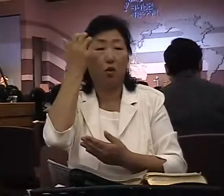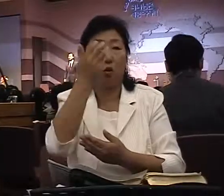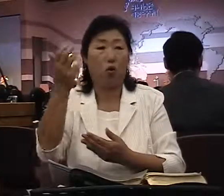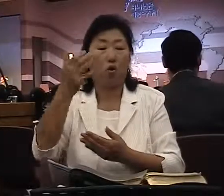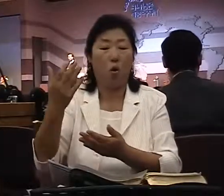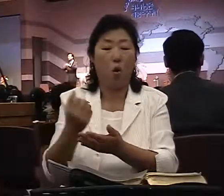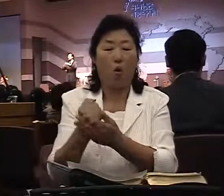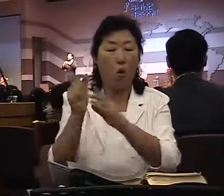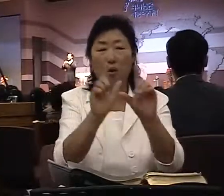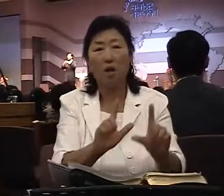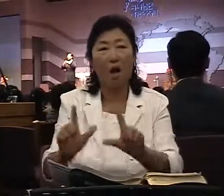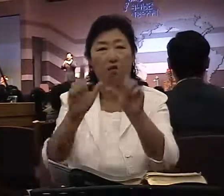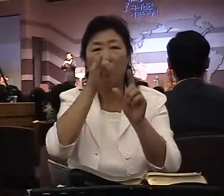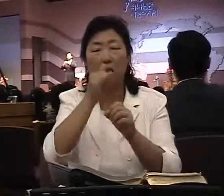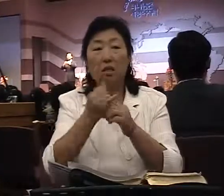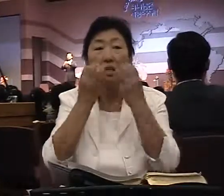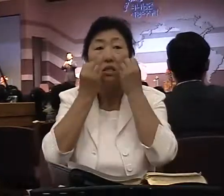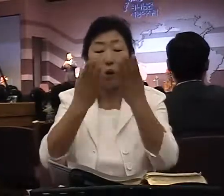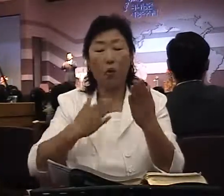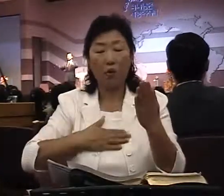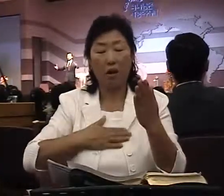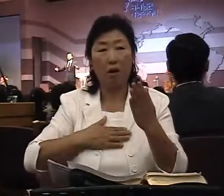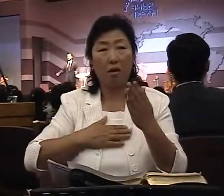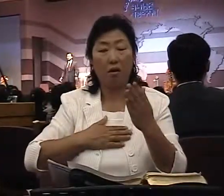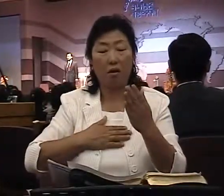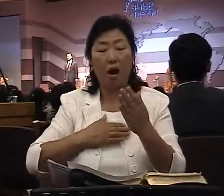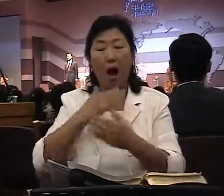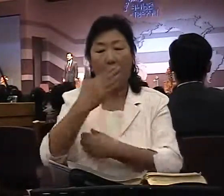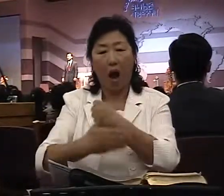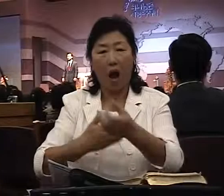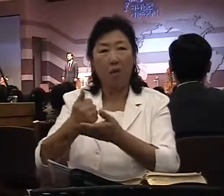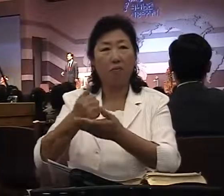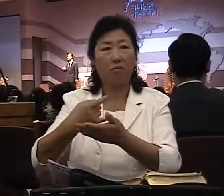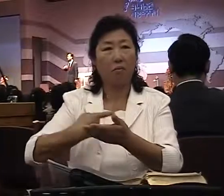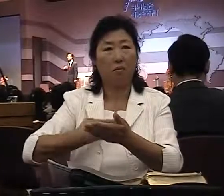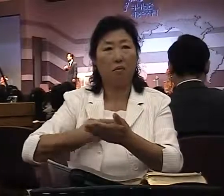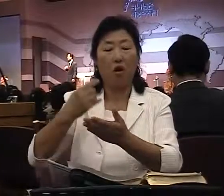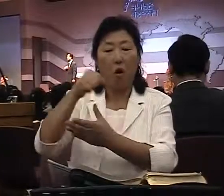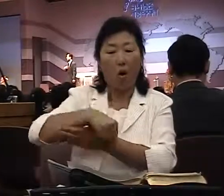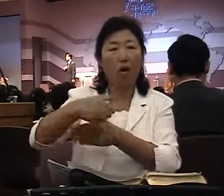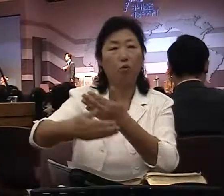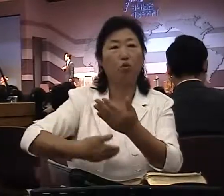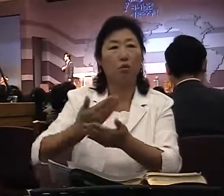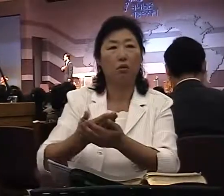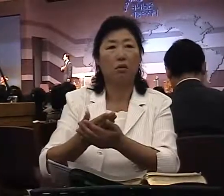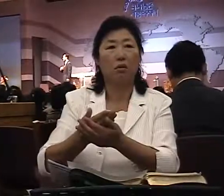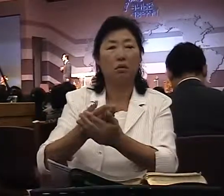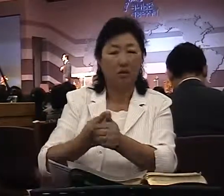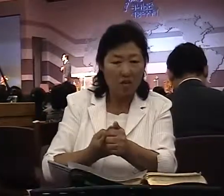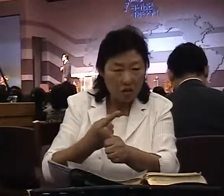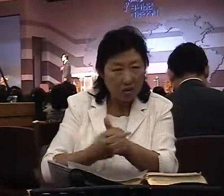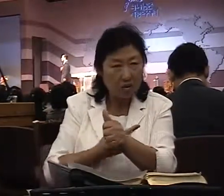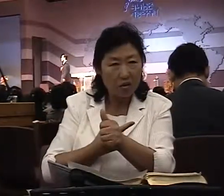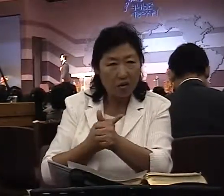있는 새로운 나를 하나님께서 허락하셨는데 우리가 스스로 갇혀서 옛 구습, 옛